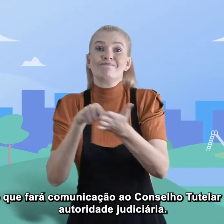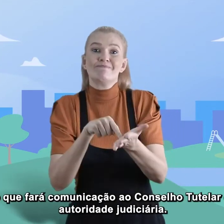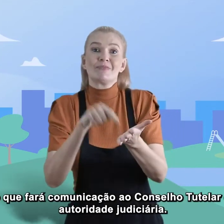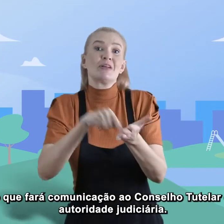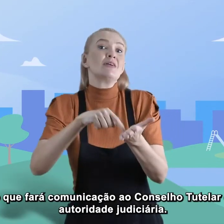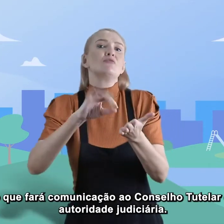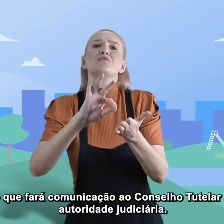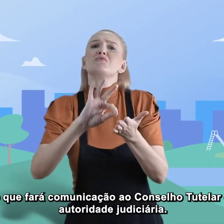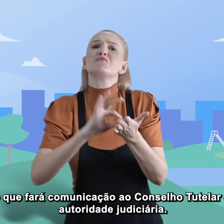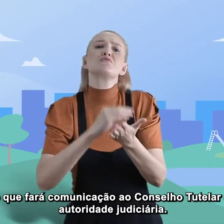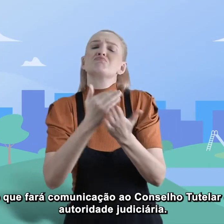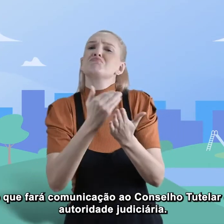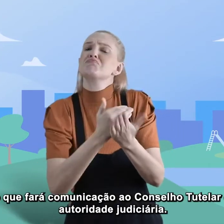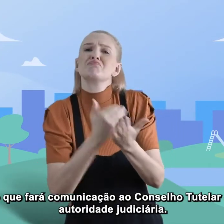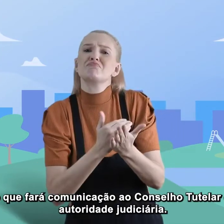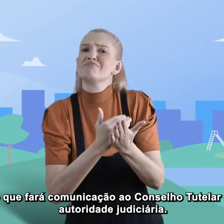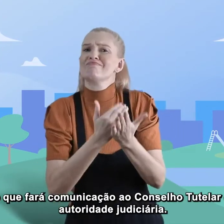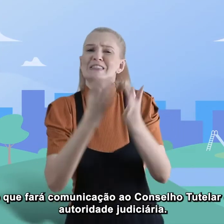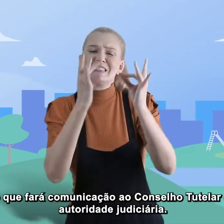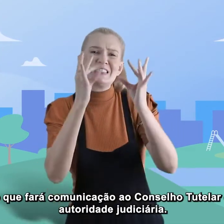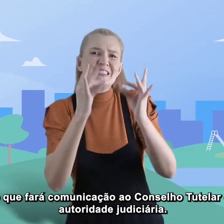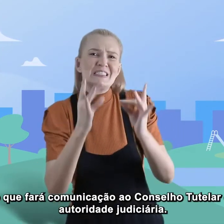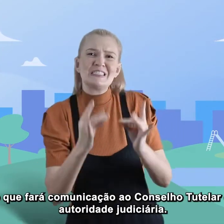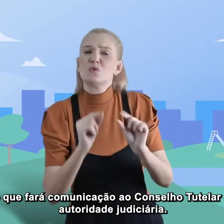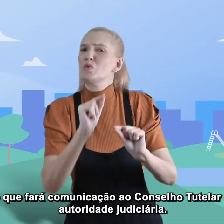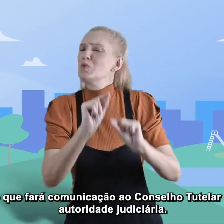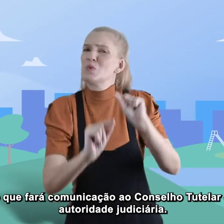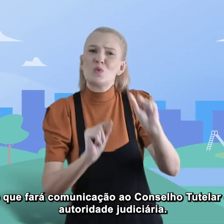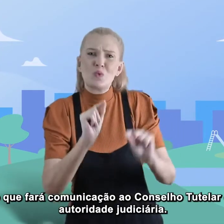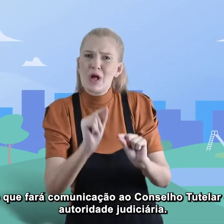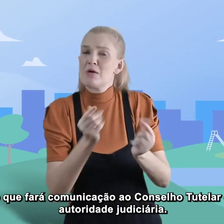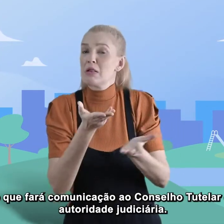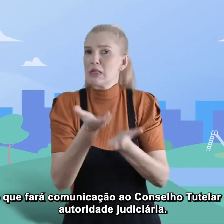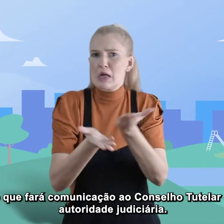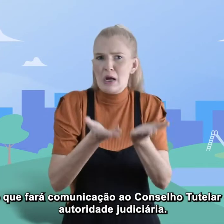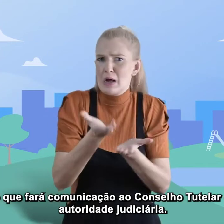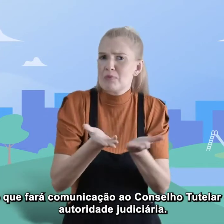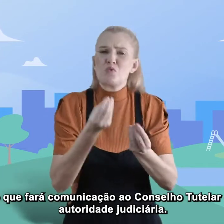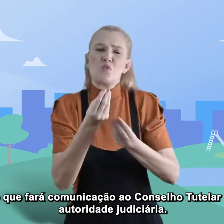a comunicação ao Conselho Tutelar e à autoridade judiciária.